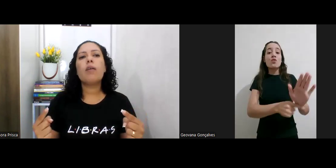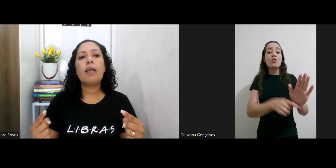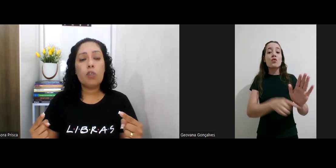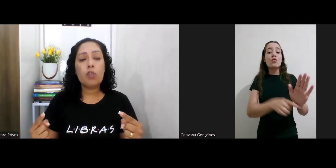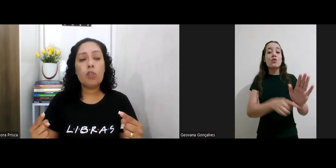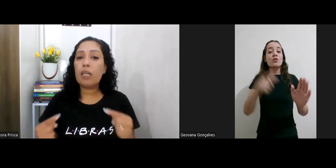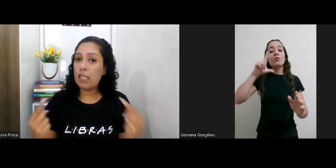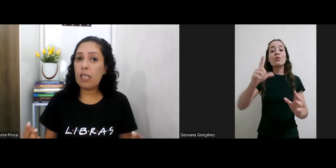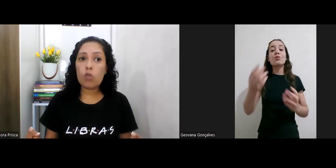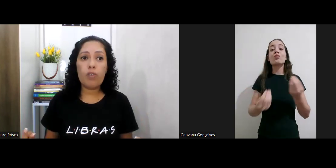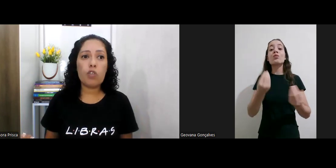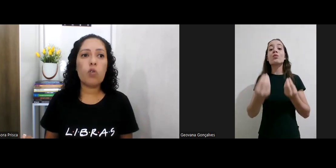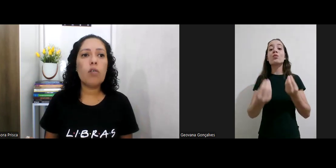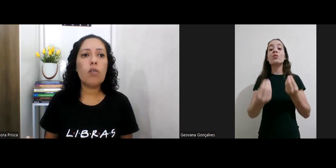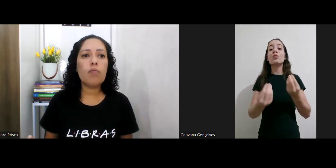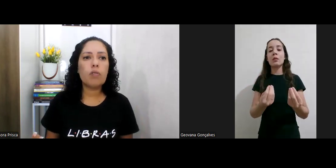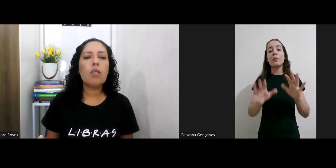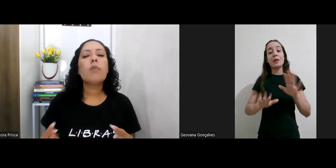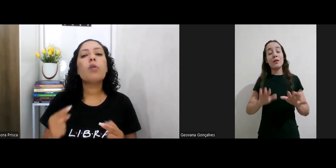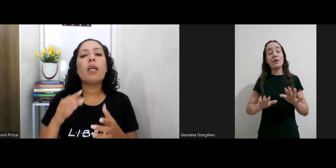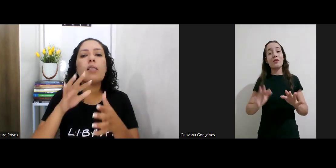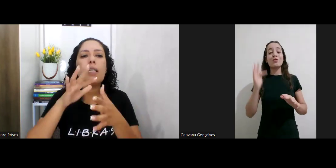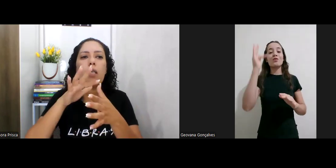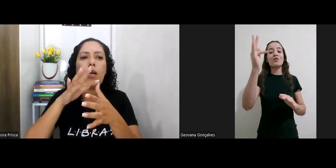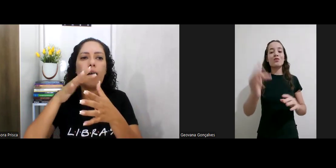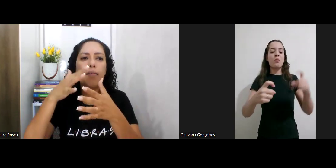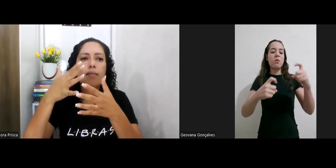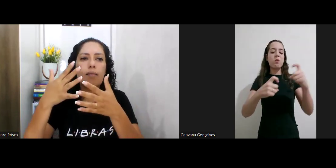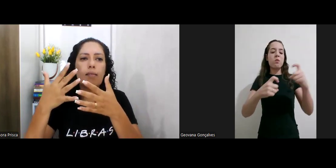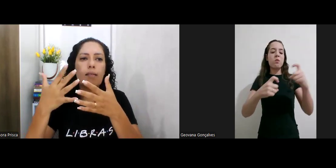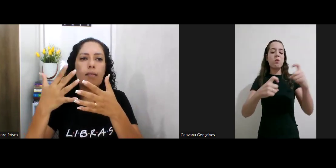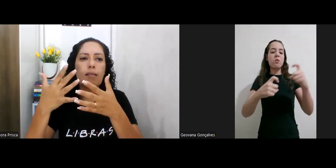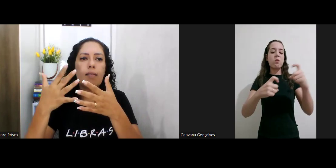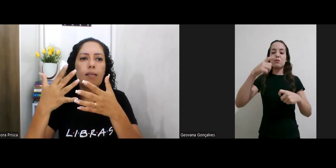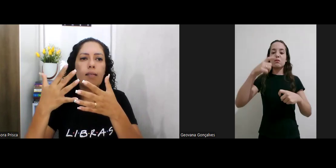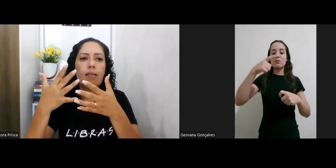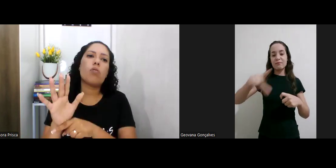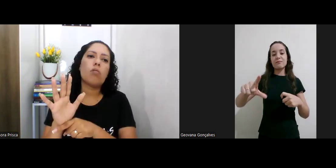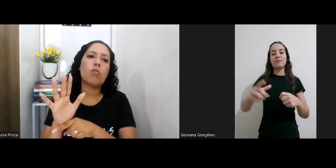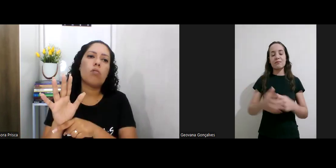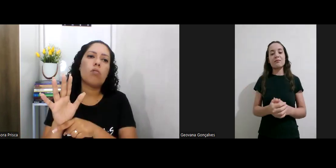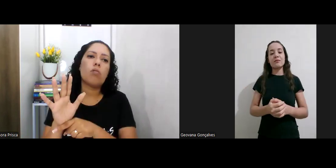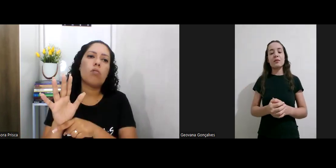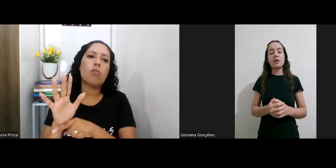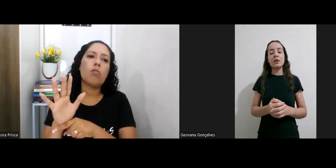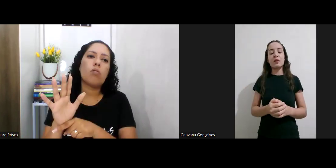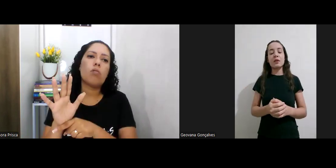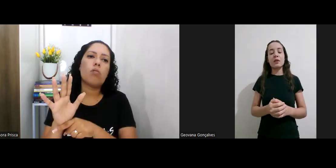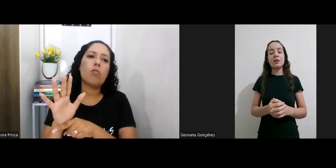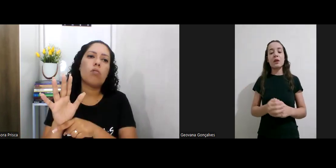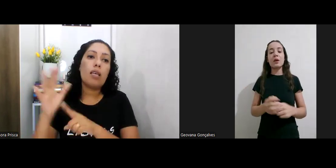estupro novamente, porque ela ia sofrer de novo, porque isso aqui, ó, a língua de sinais ajudou.